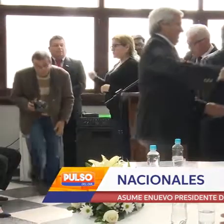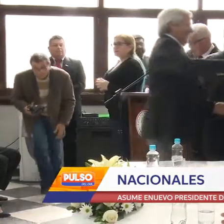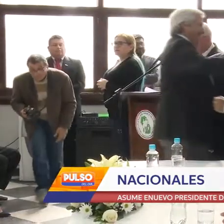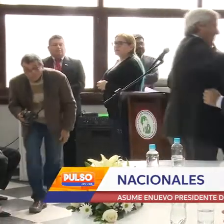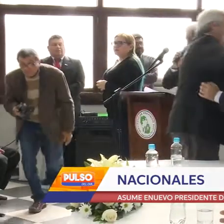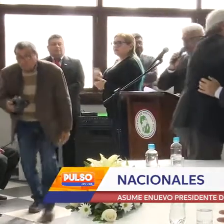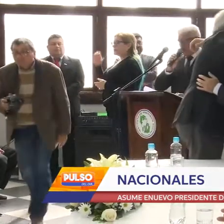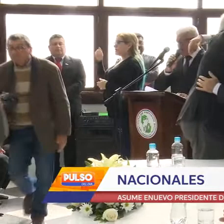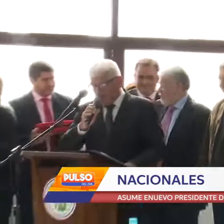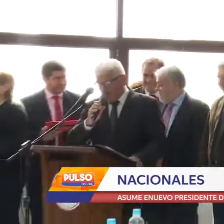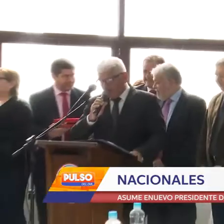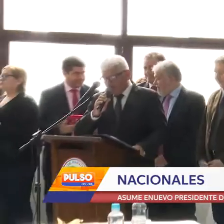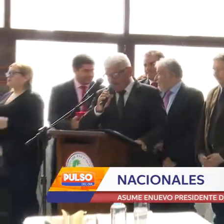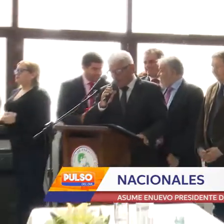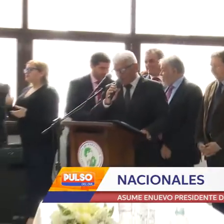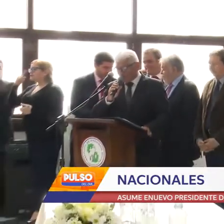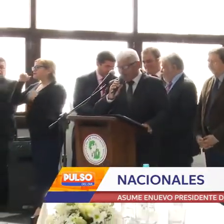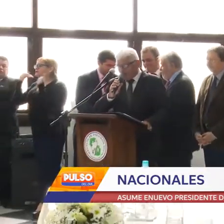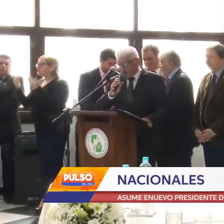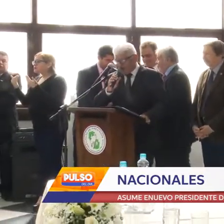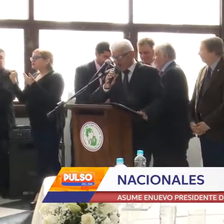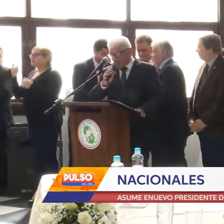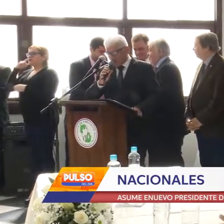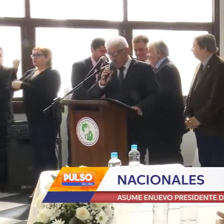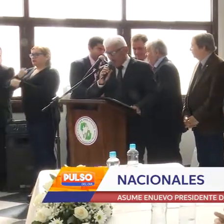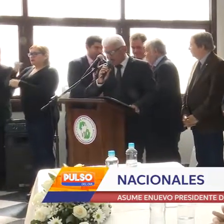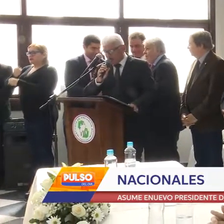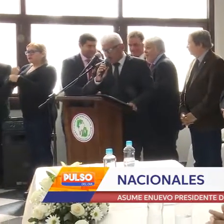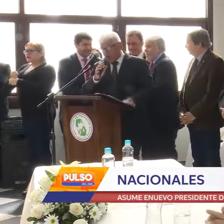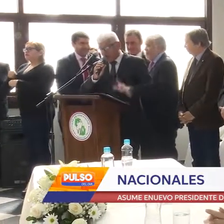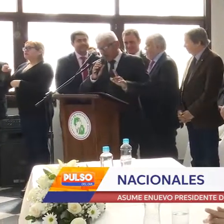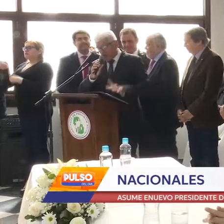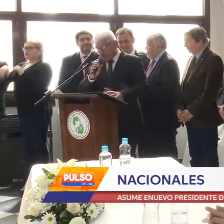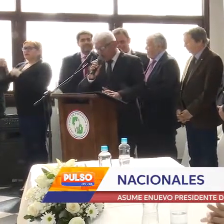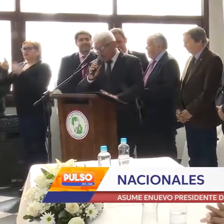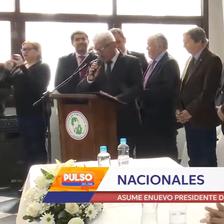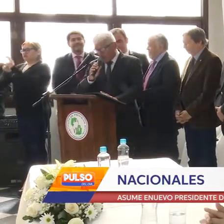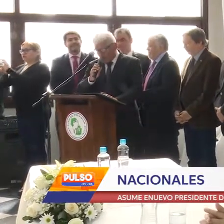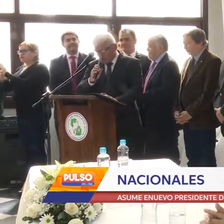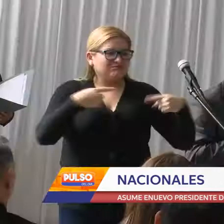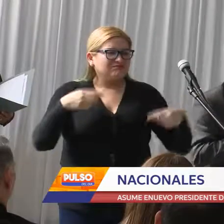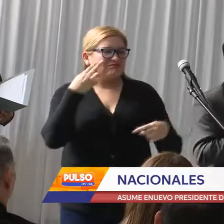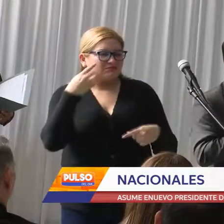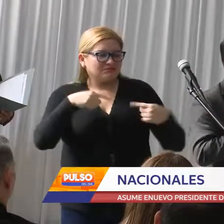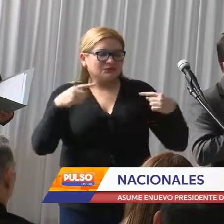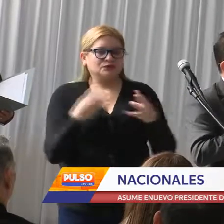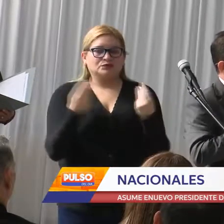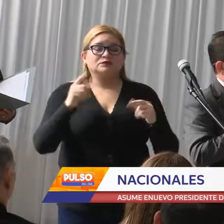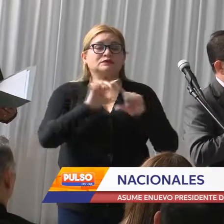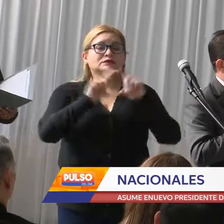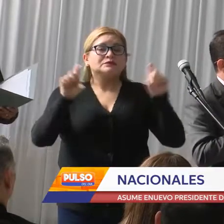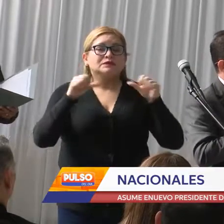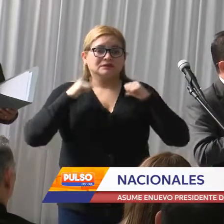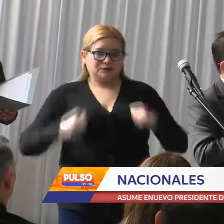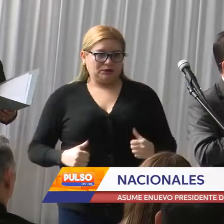comprometo a honrarla con trabajo, con dedicación, con tenacidad para satisfacer las mayores demandas, especialmente en el área de salud y